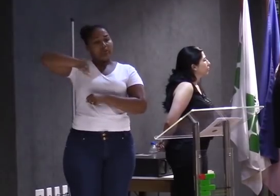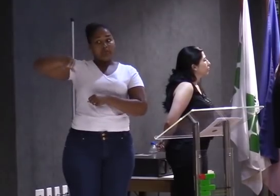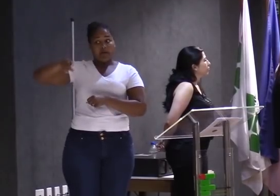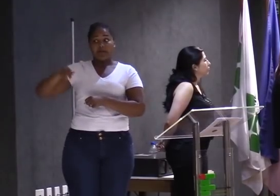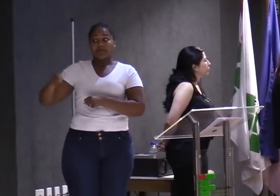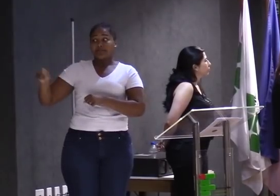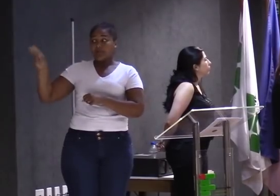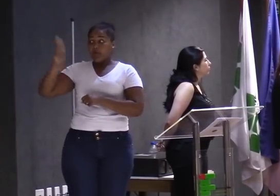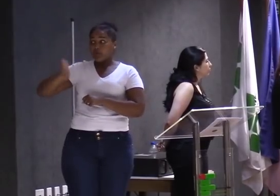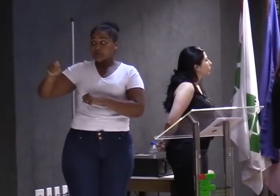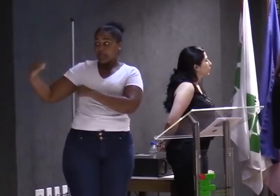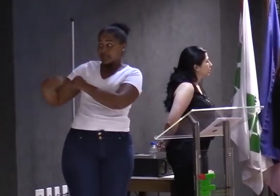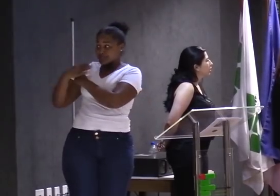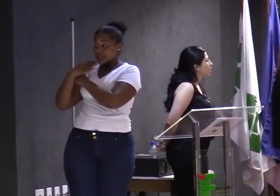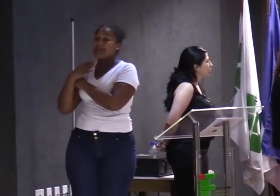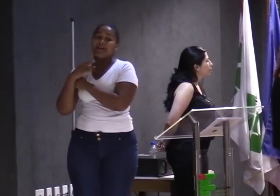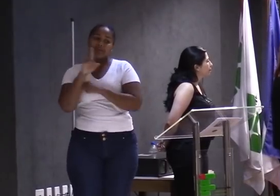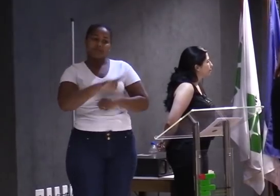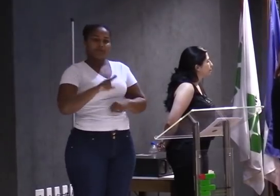no Brasil. Okay?